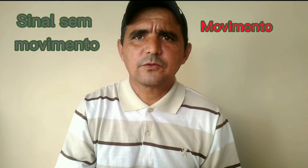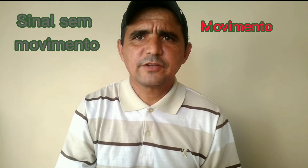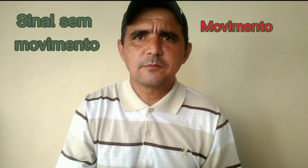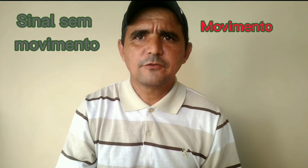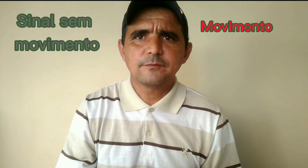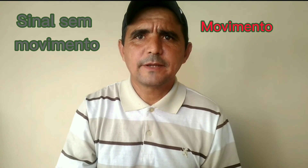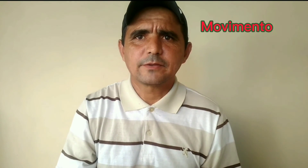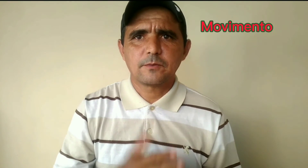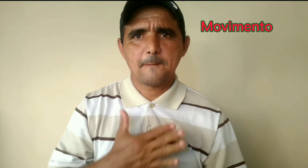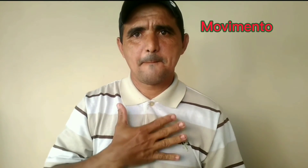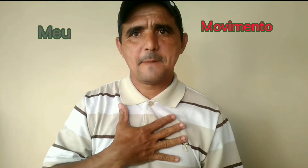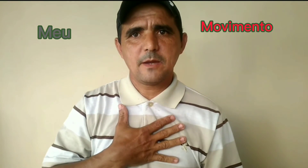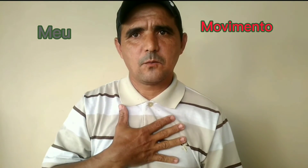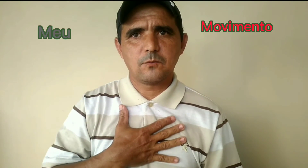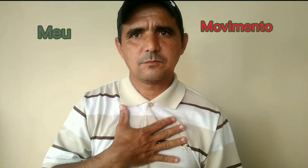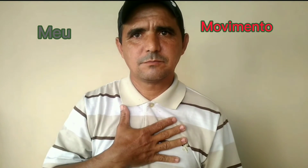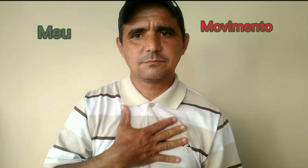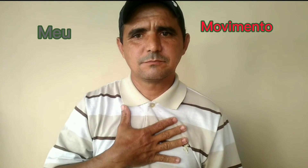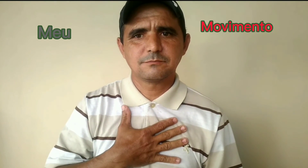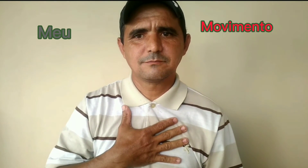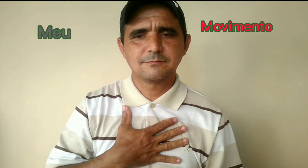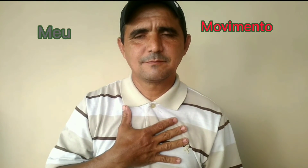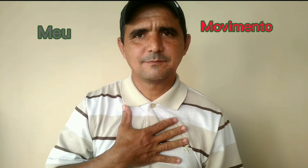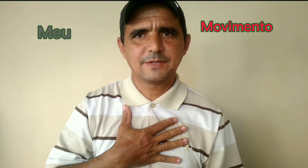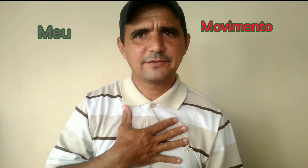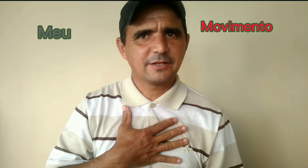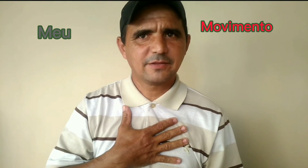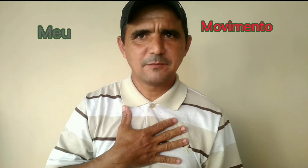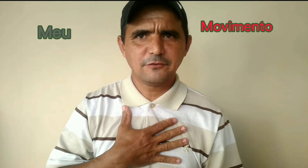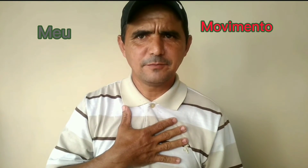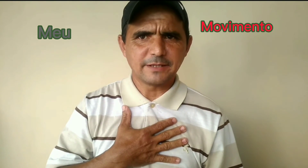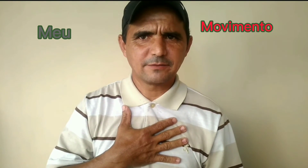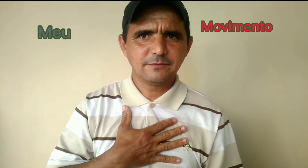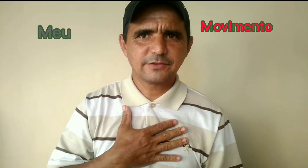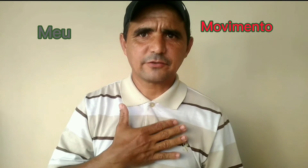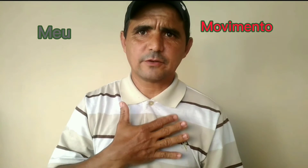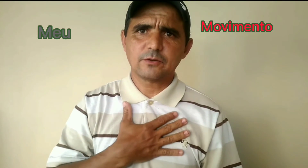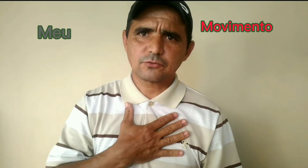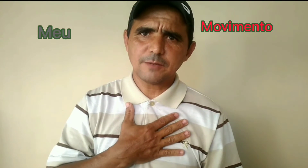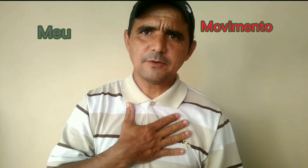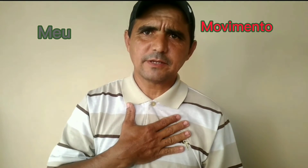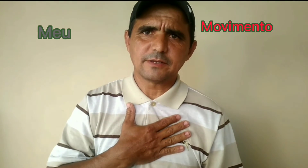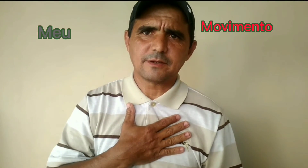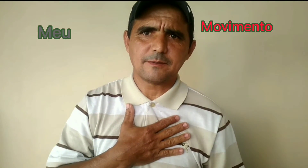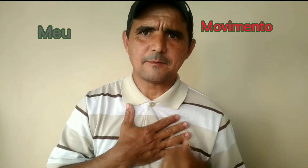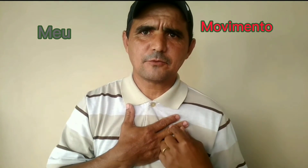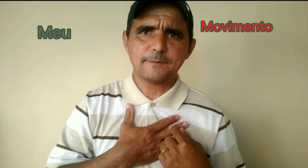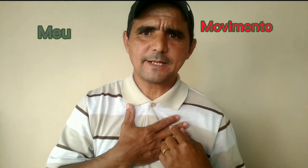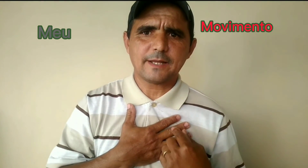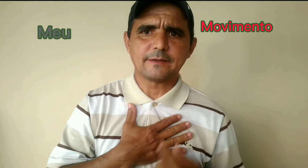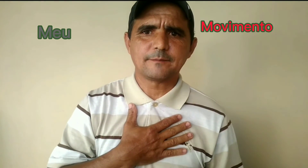sinal sem movimento. Meu. Esse aqui não tem movimento. Você só encostou a mão aqui. A mão ficou parada.